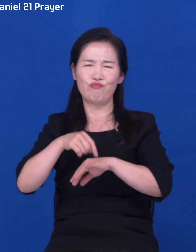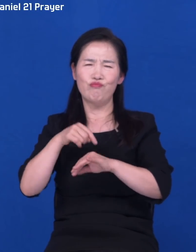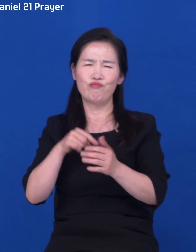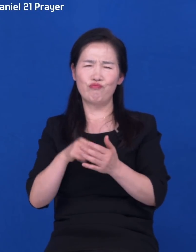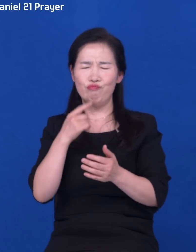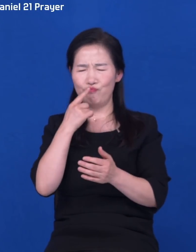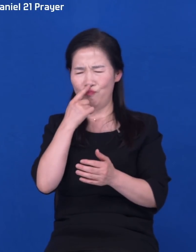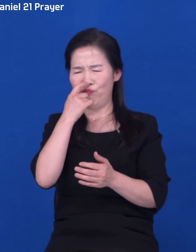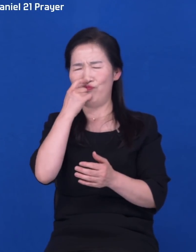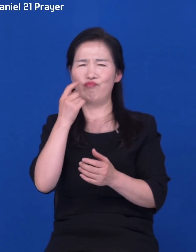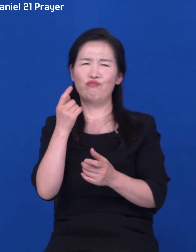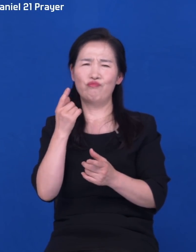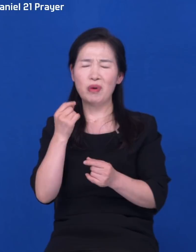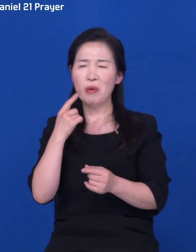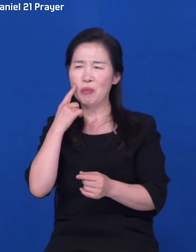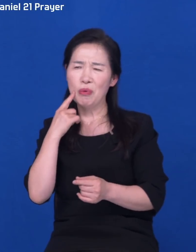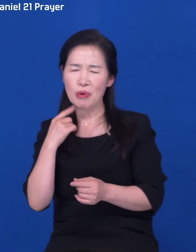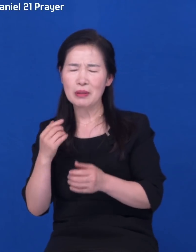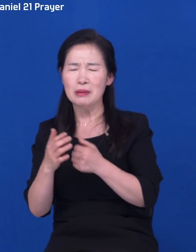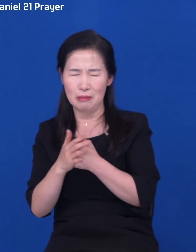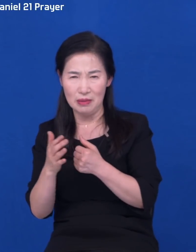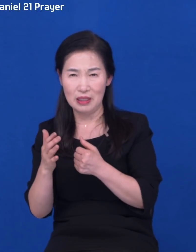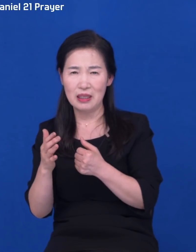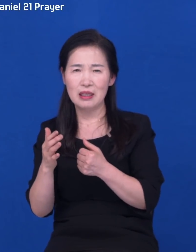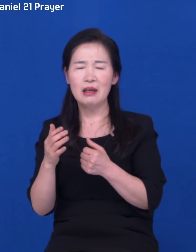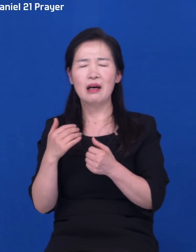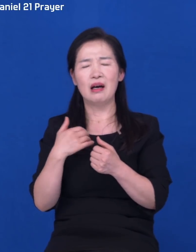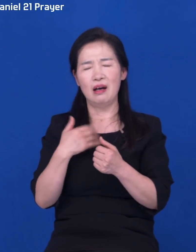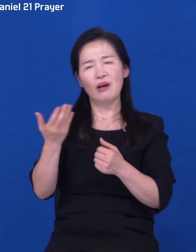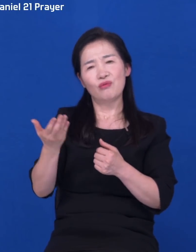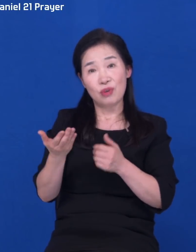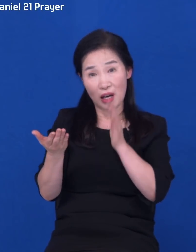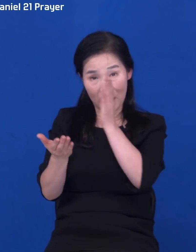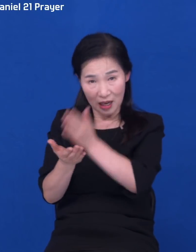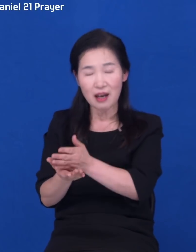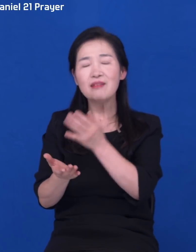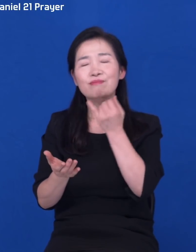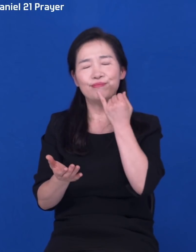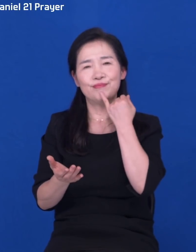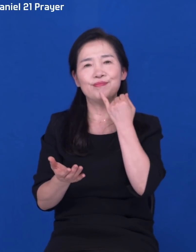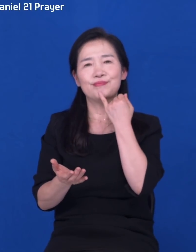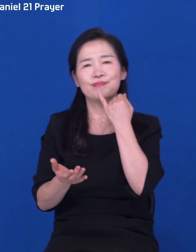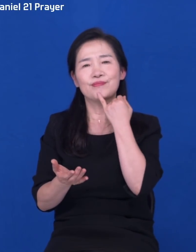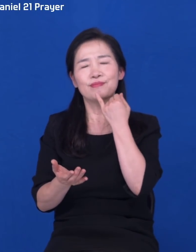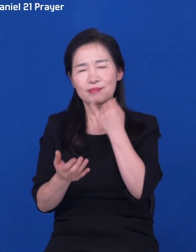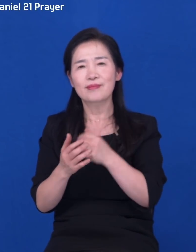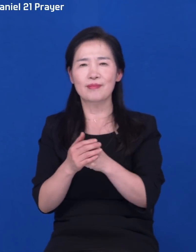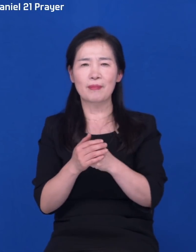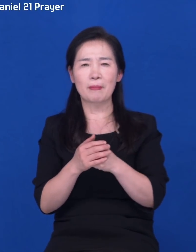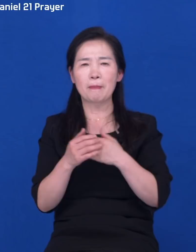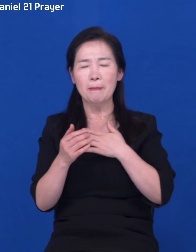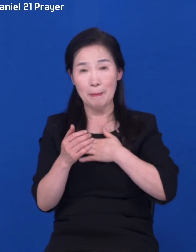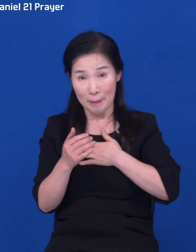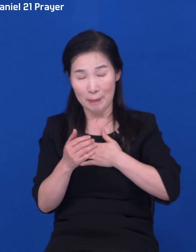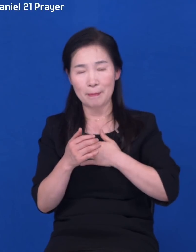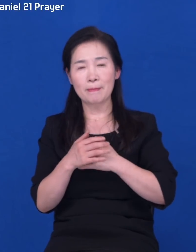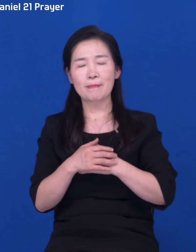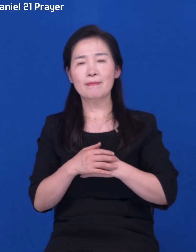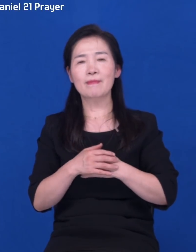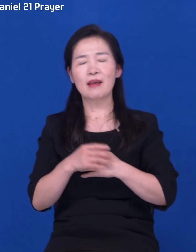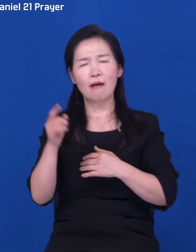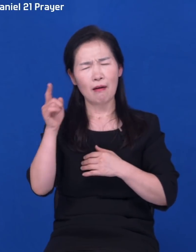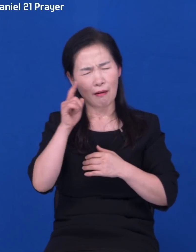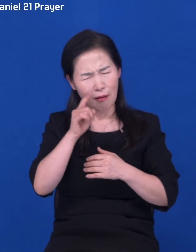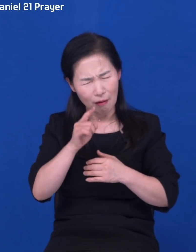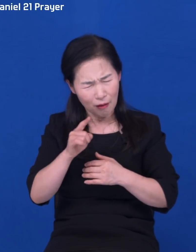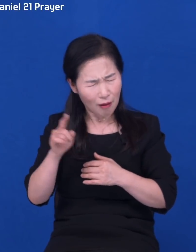사람들이 부러웠던 것 같아요. 저한테 그거 안 주셔도 돼요. 주님, 제가 절대 어떤 순간 주인 되지 않게